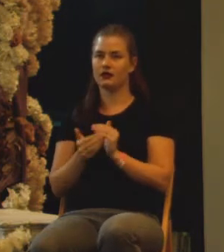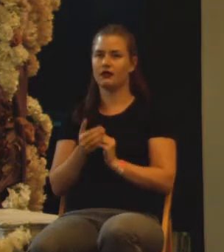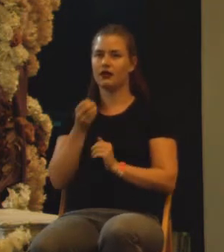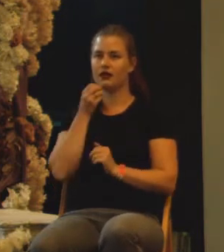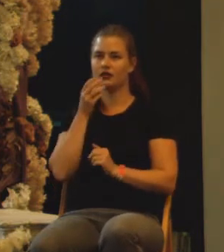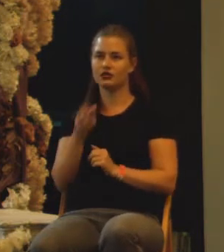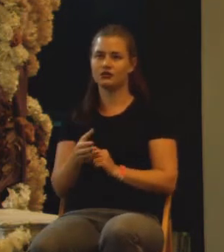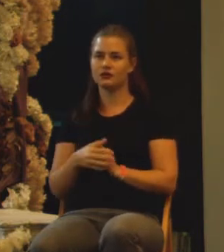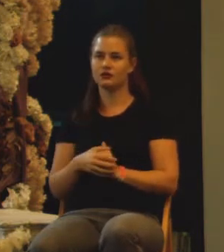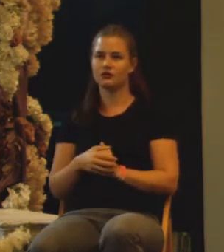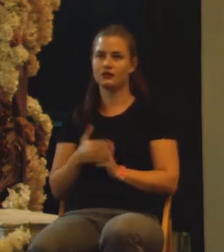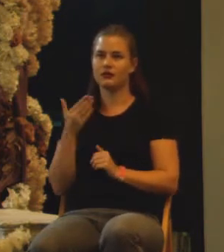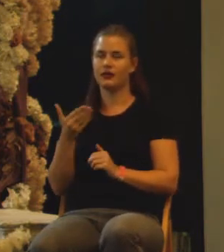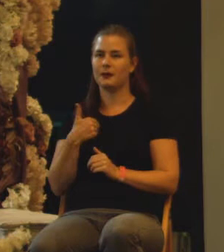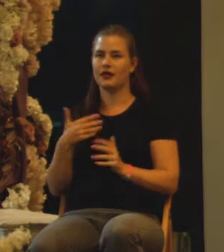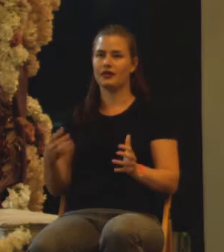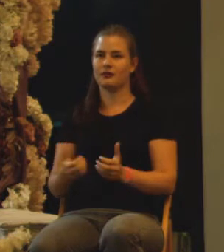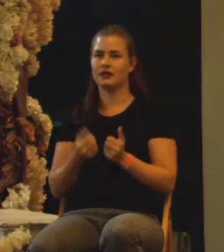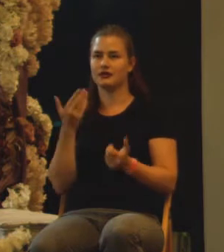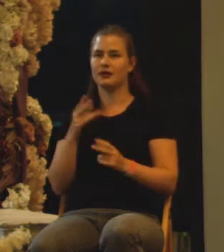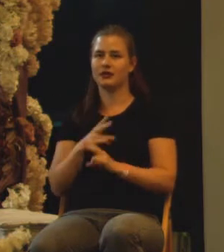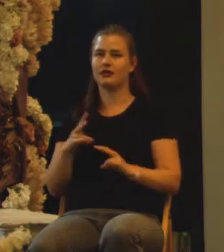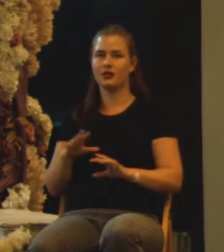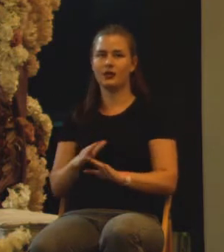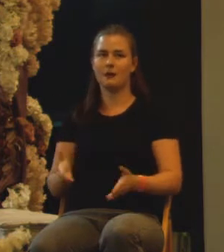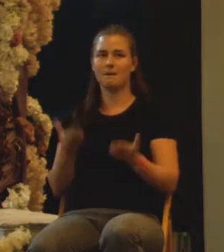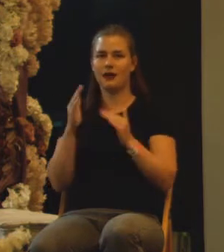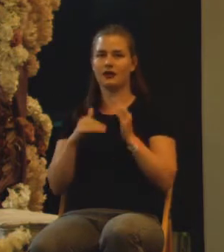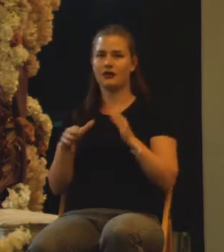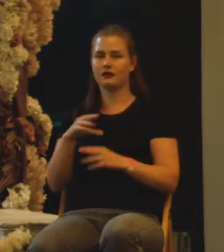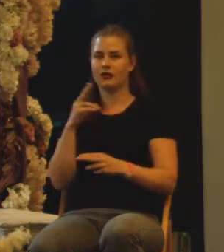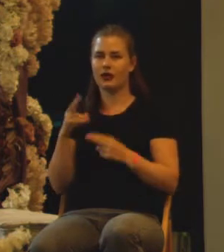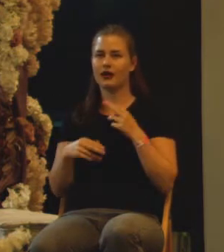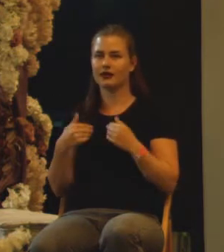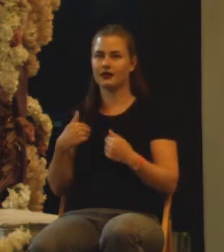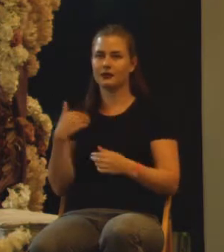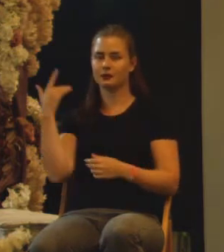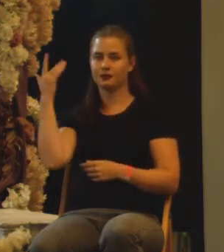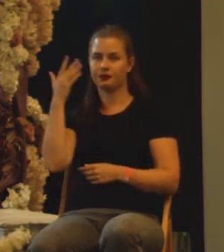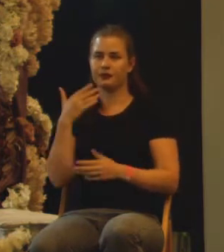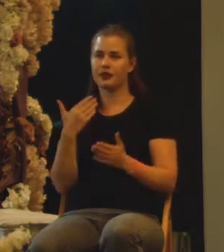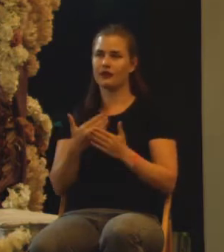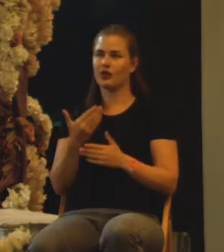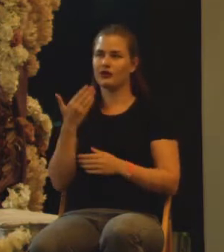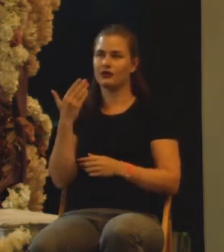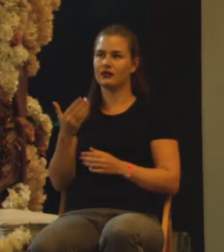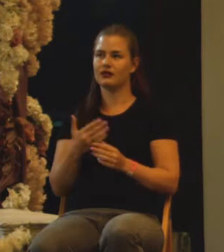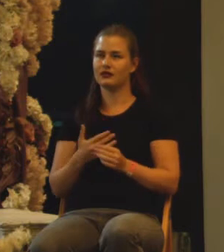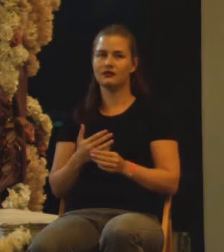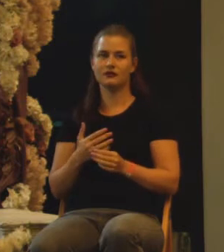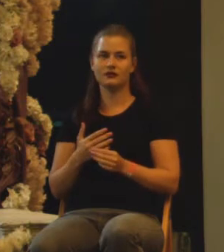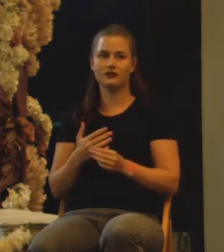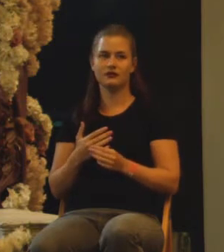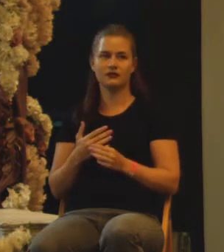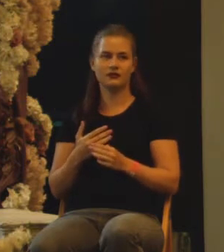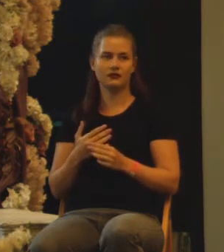Хорошо. Спасибо, вы меня спасли, потому что если бы никто не поднял руку, все, конец моей теории. А, вот вы тоже руку поднимаете.